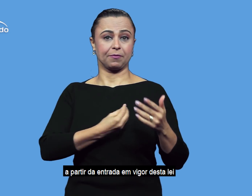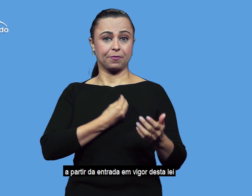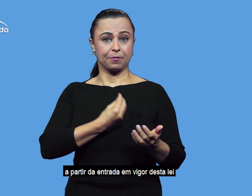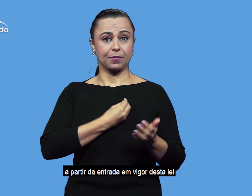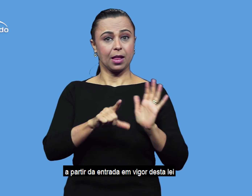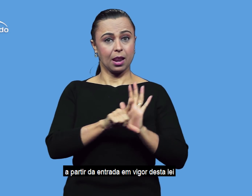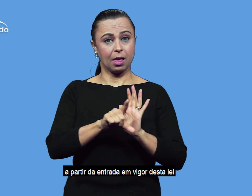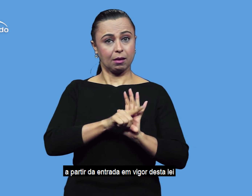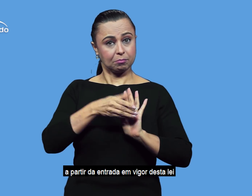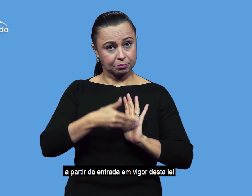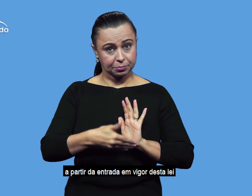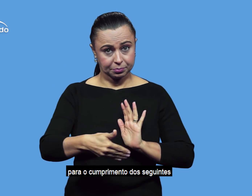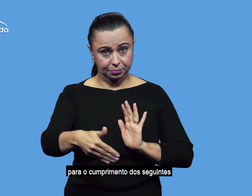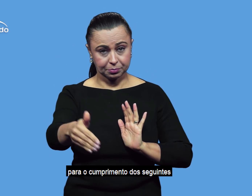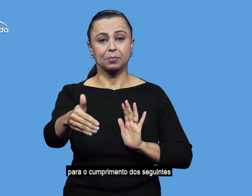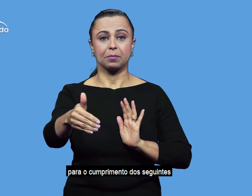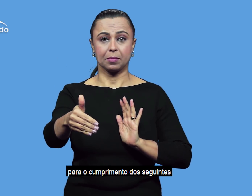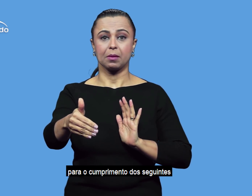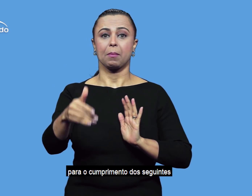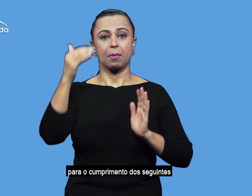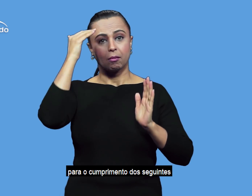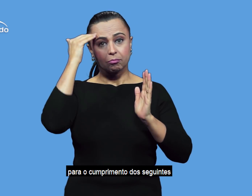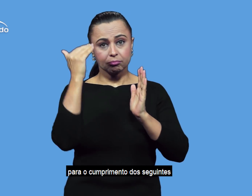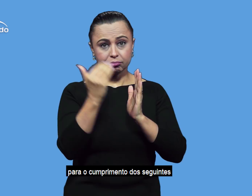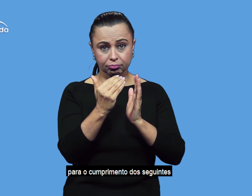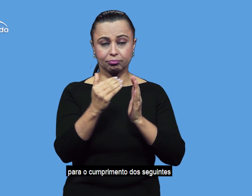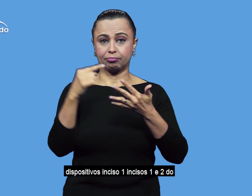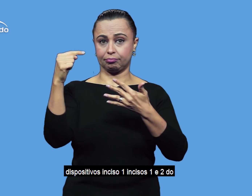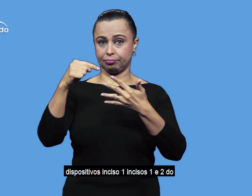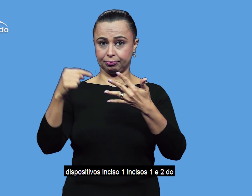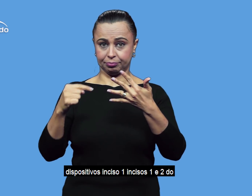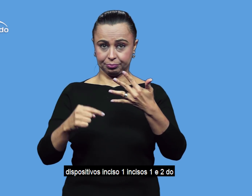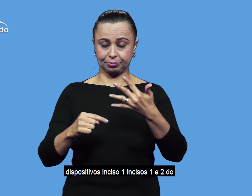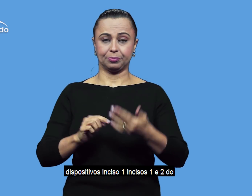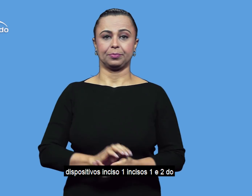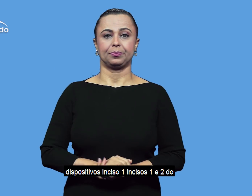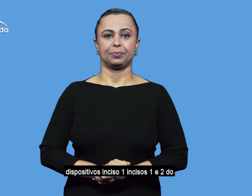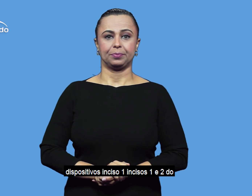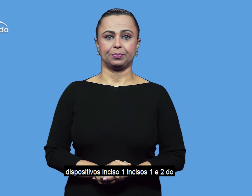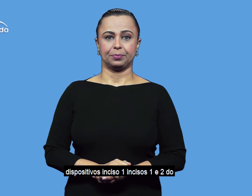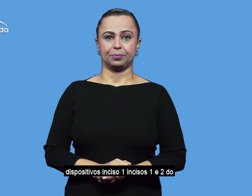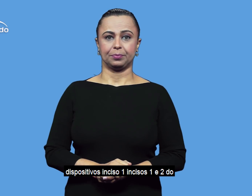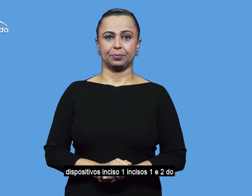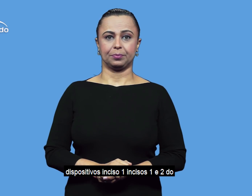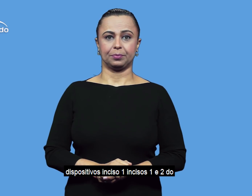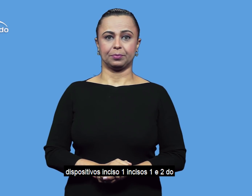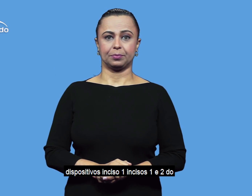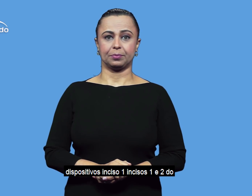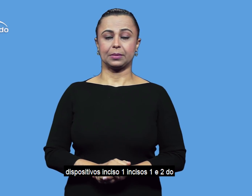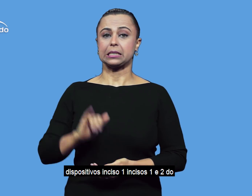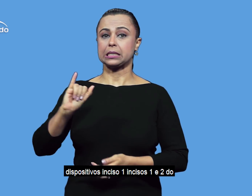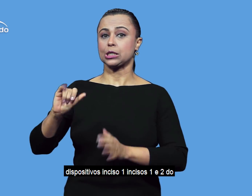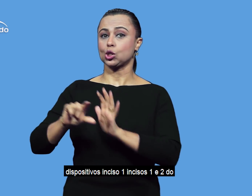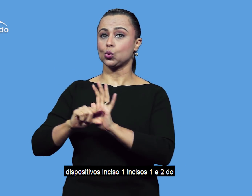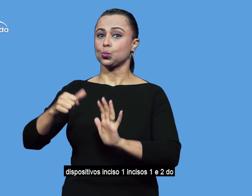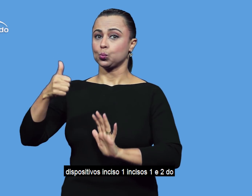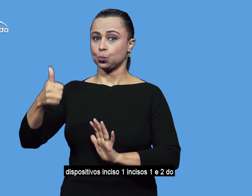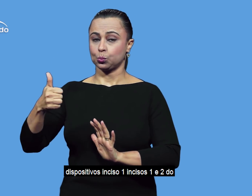vigor desta lei para o cumprimento dos seguintes dispositivos inciso 1 incisos 1 e